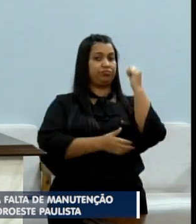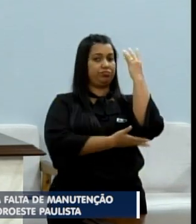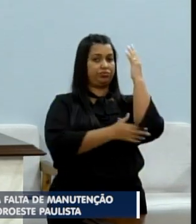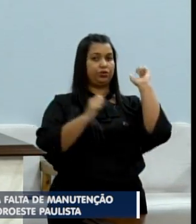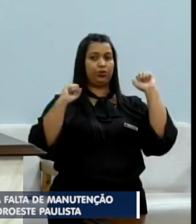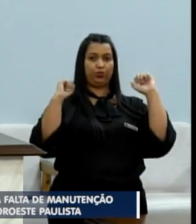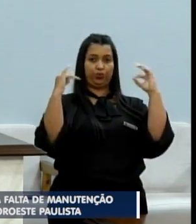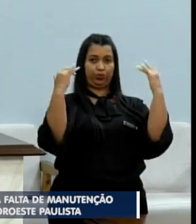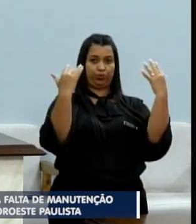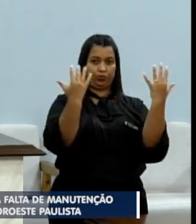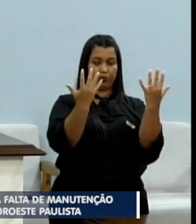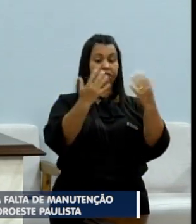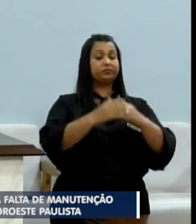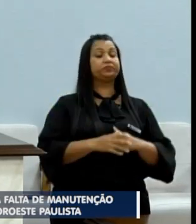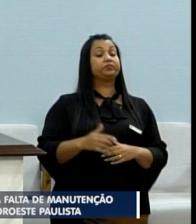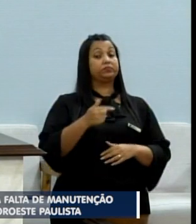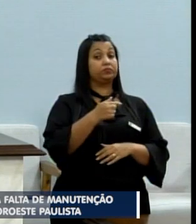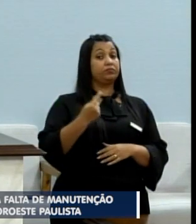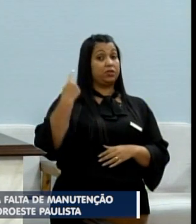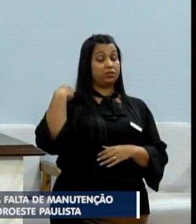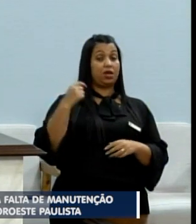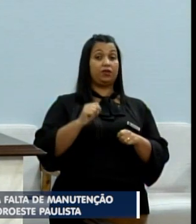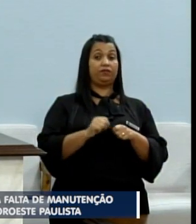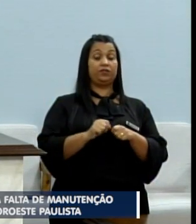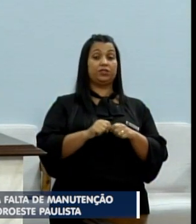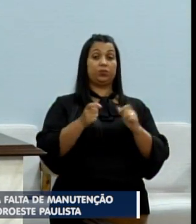Na semana passada fizemos uma reunião,